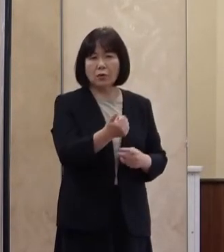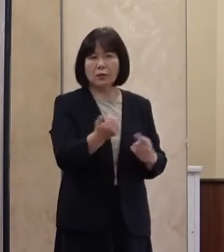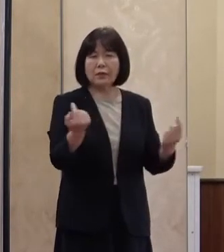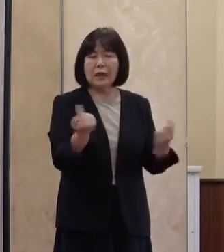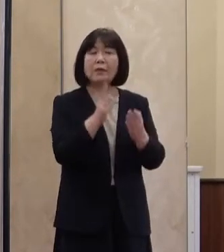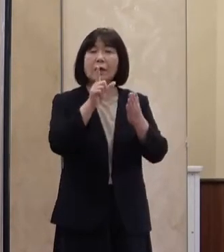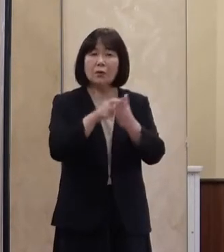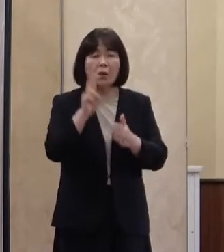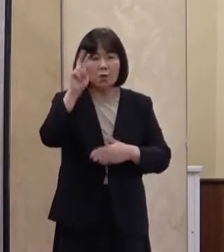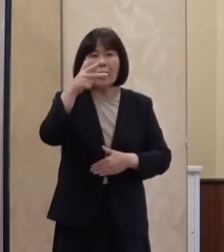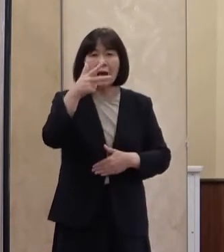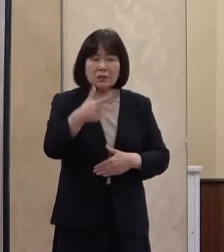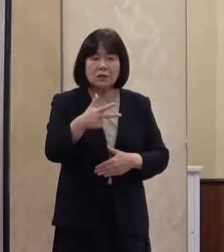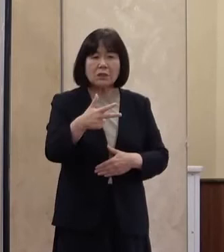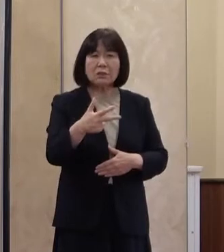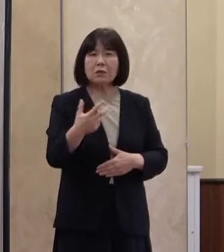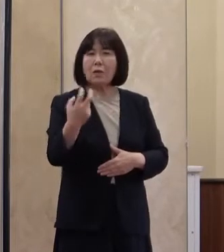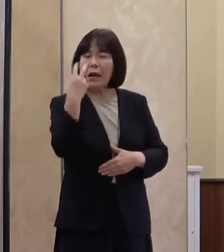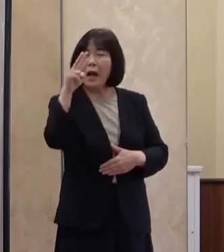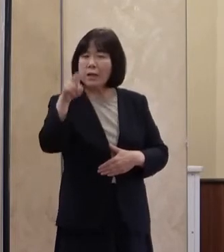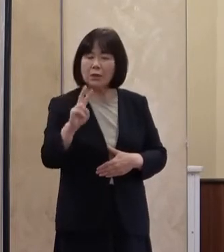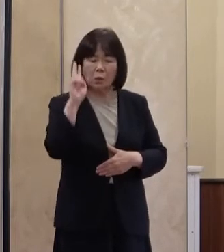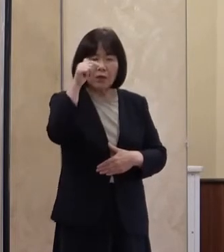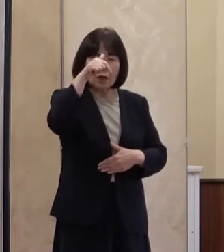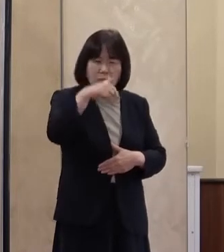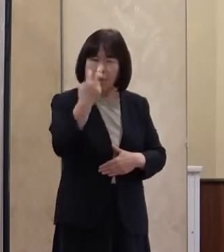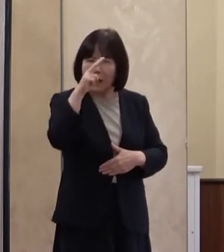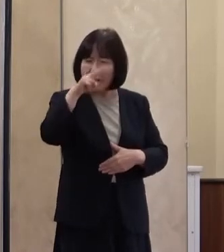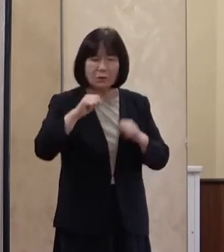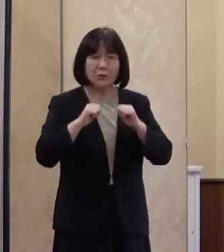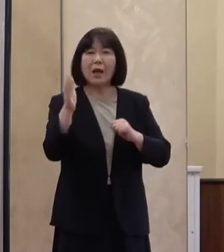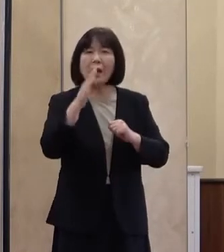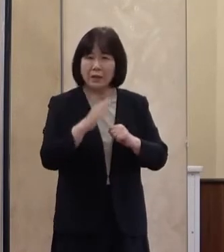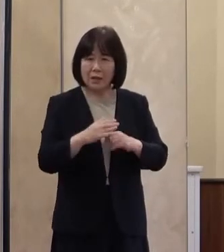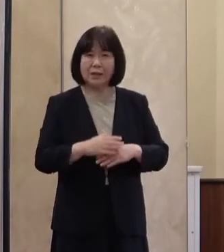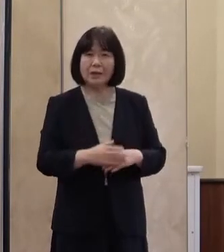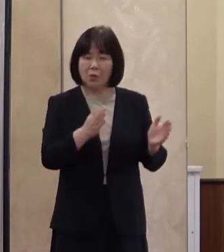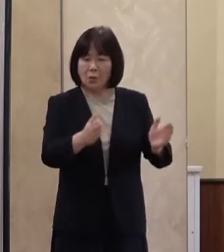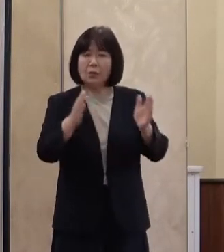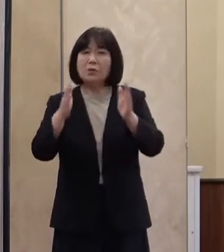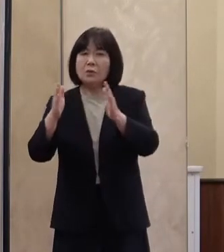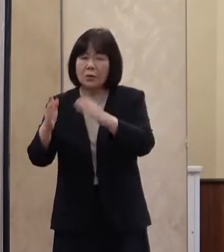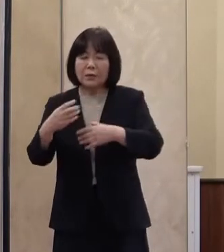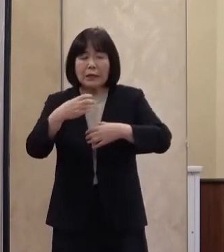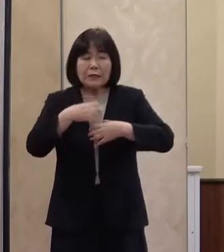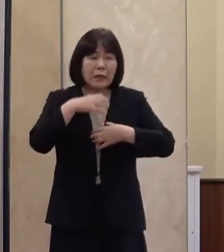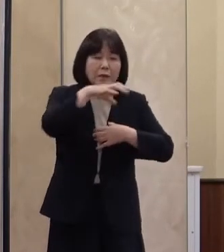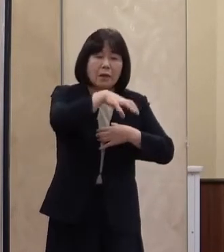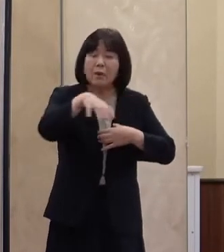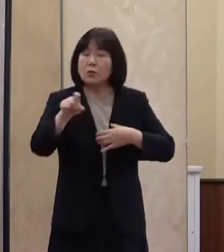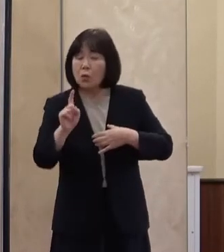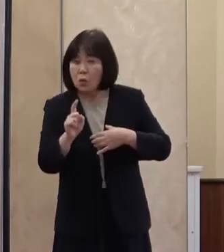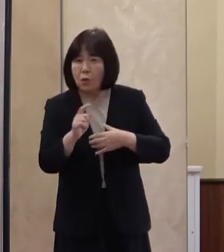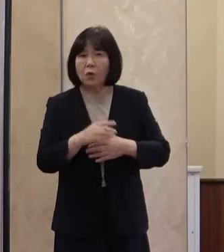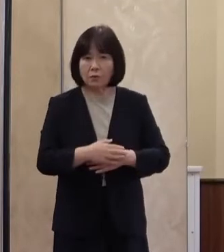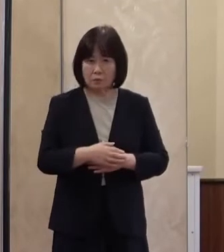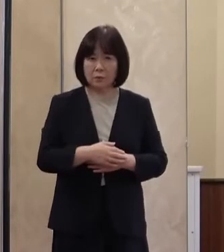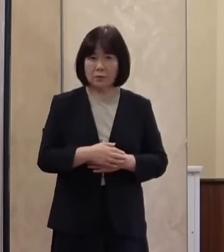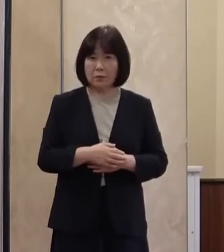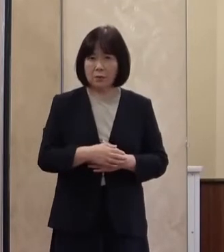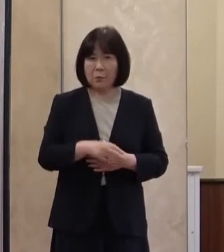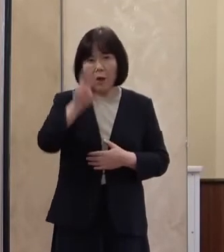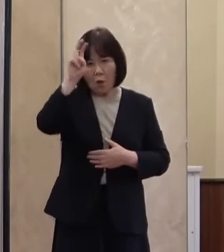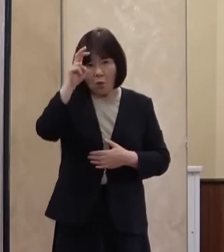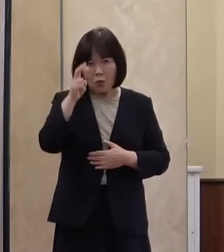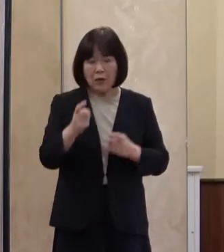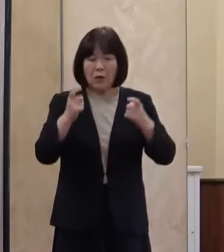大阪市の管理とか大阪府の管理とかなしにしてちょっと置いといて、危険なところから含めて大阪湾岸エ